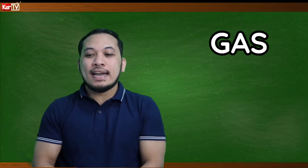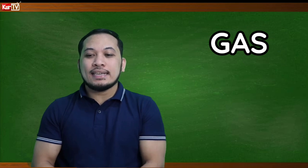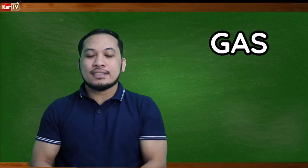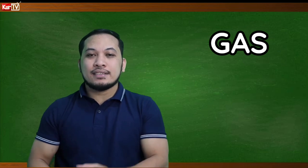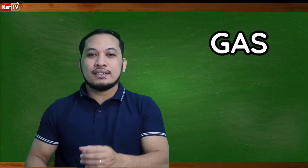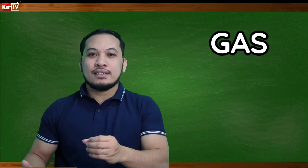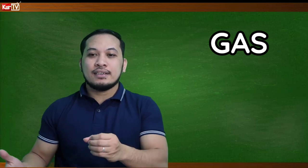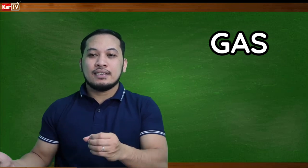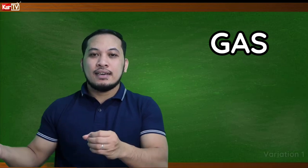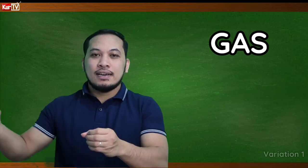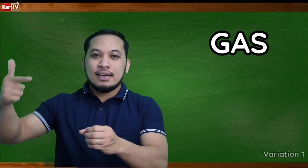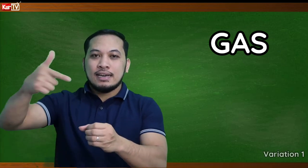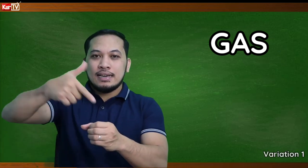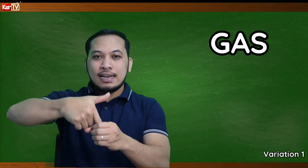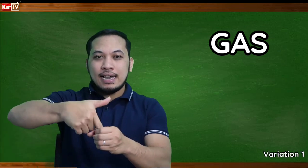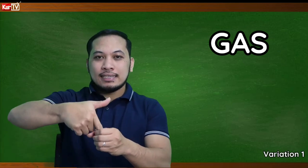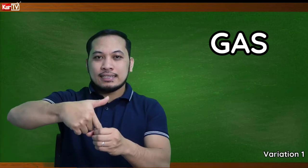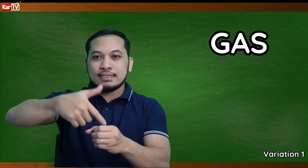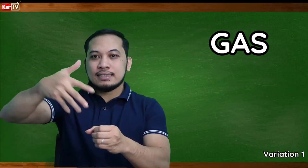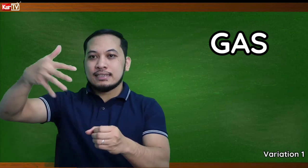gas. Gas.